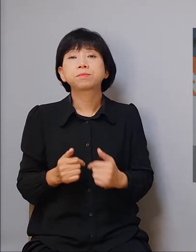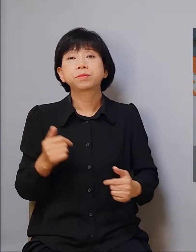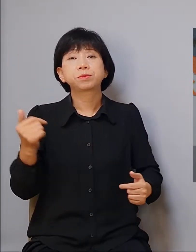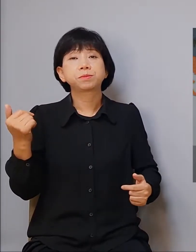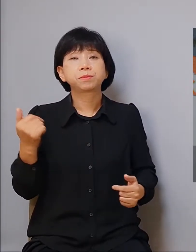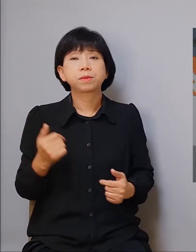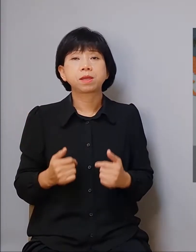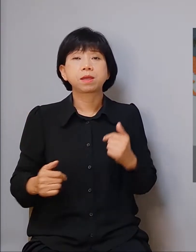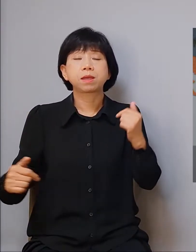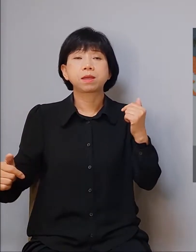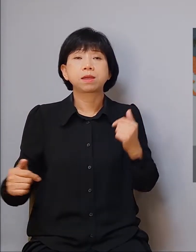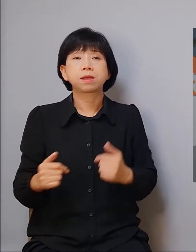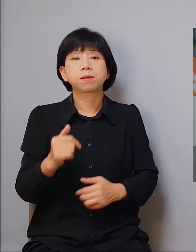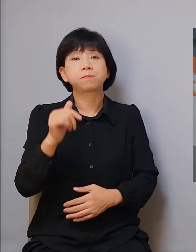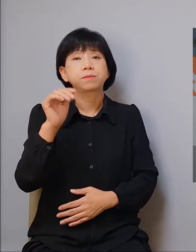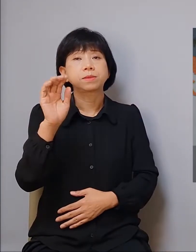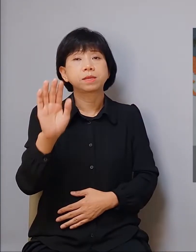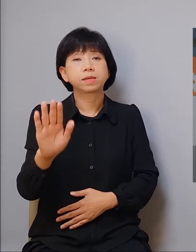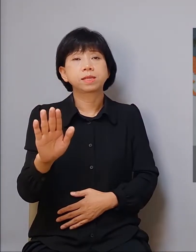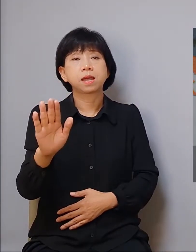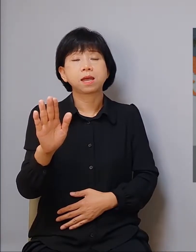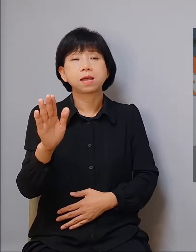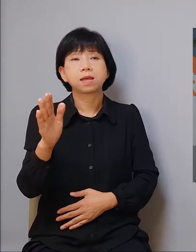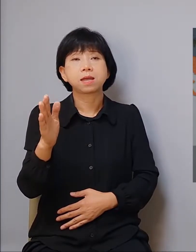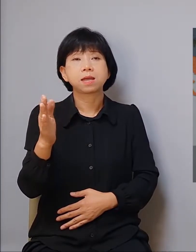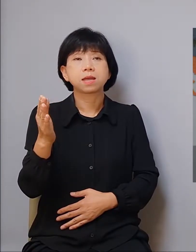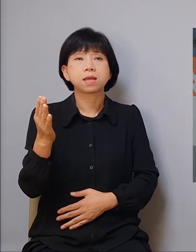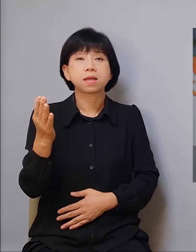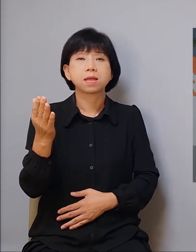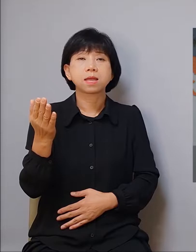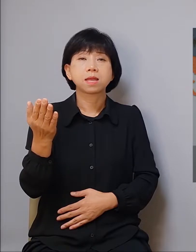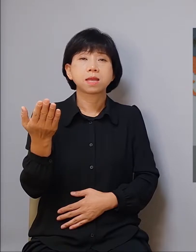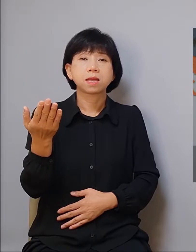예배드림이 기쁨 됩니다.